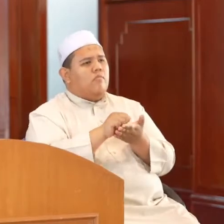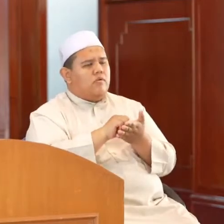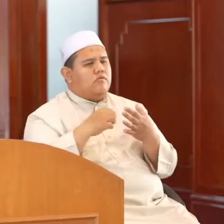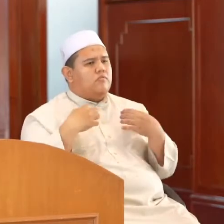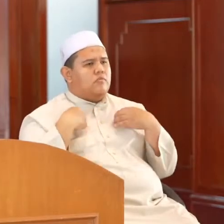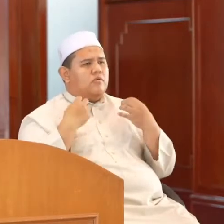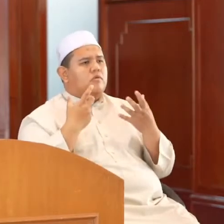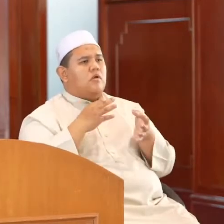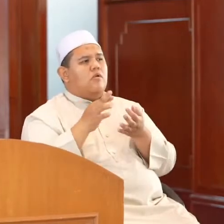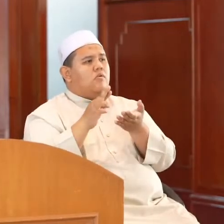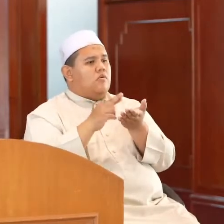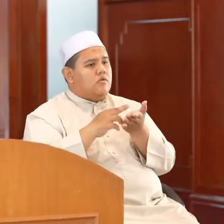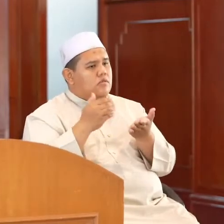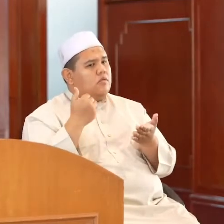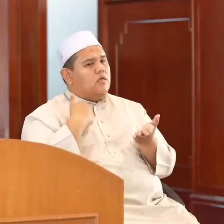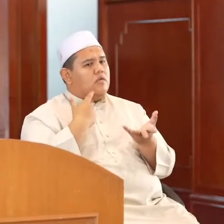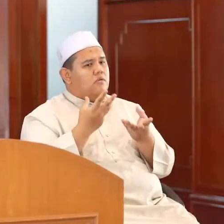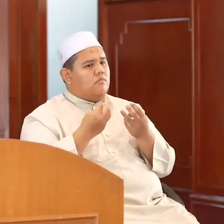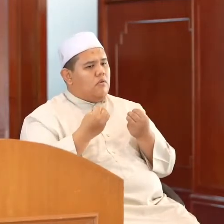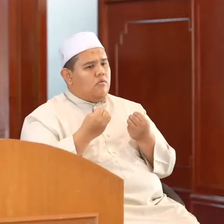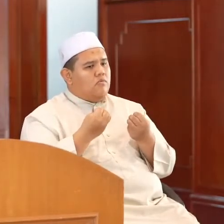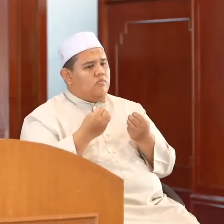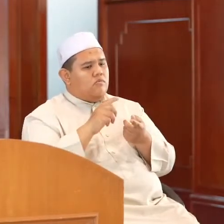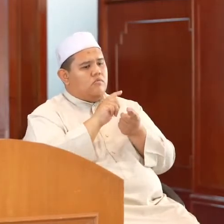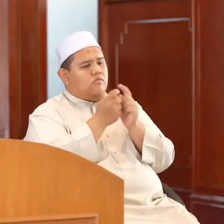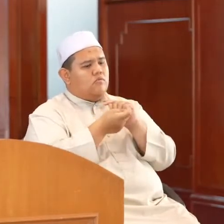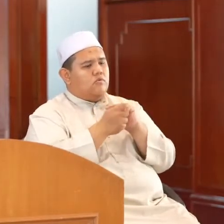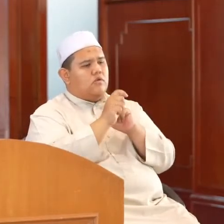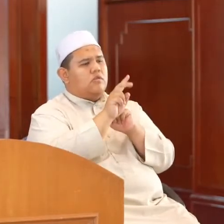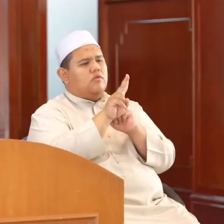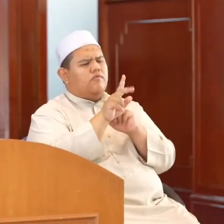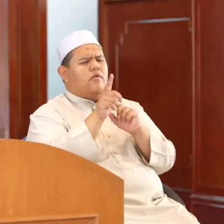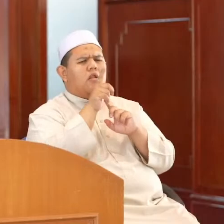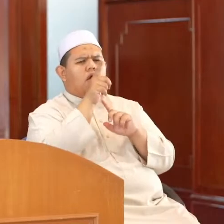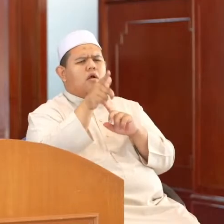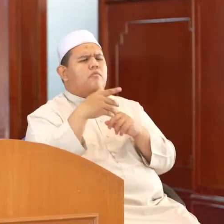Kalau ada rezeki rasa nak tukar TV lama dah.